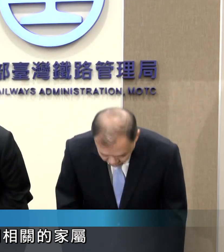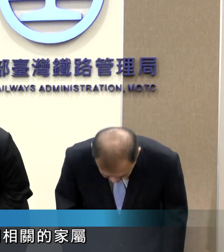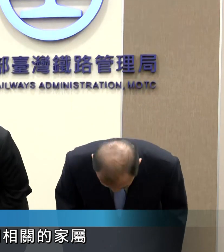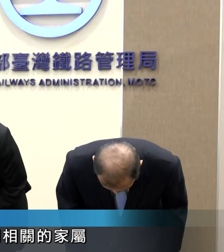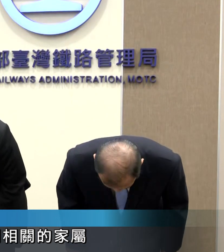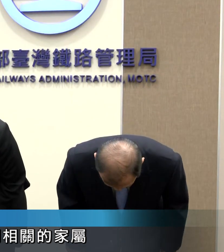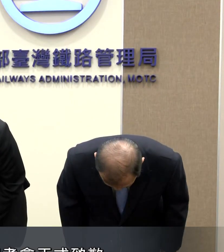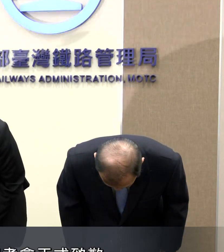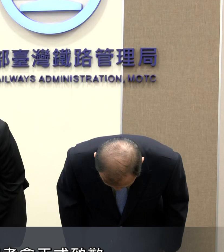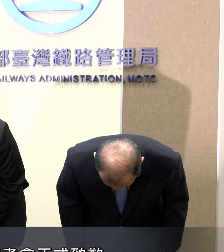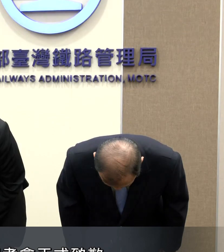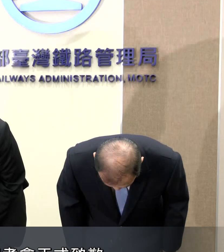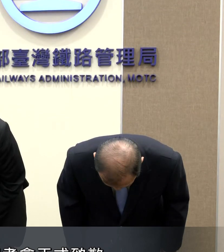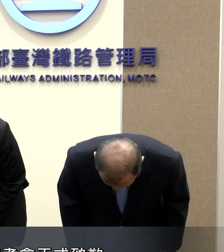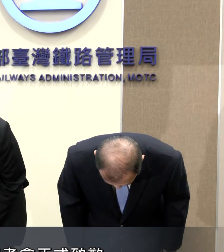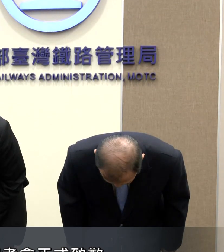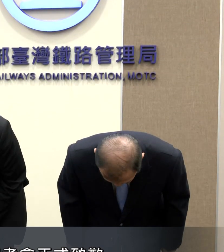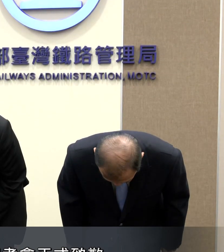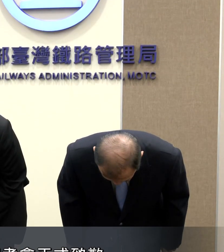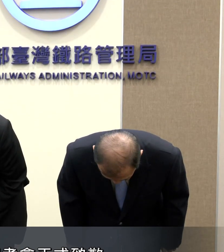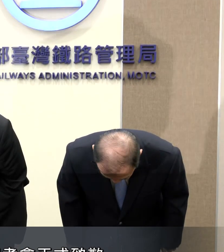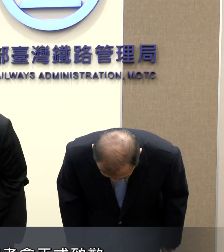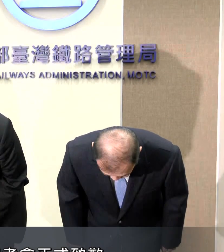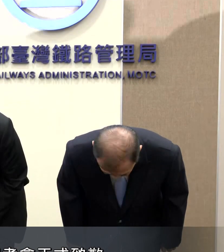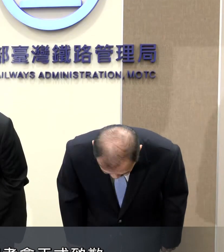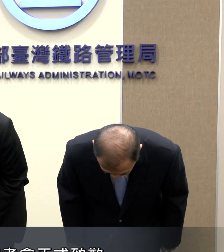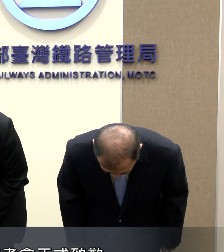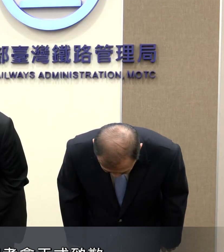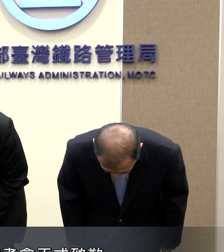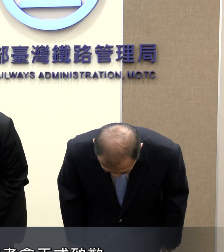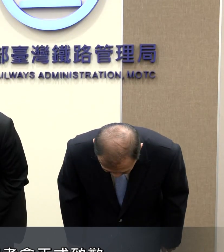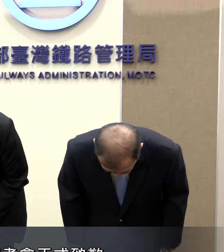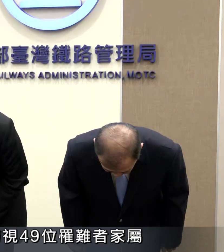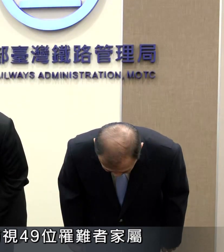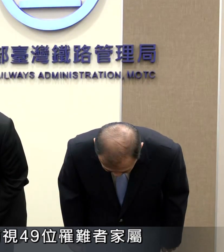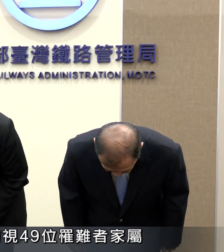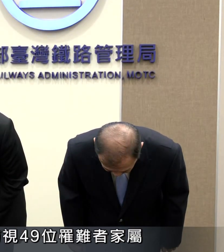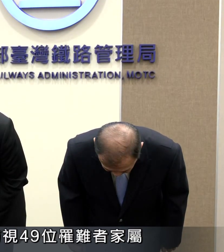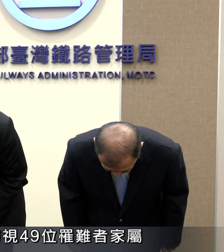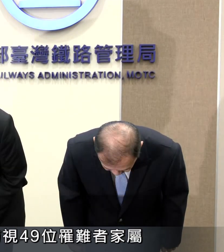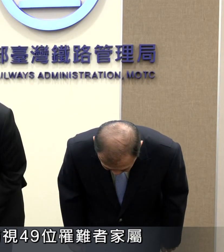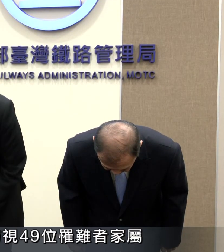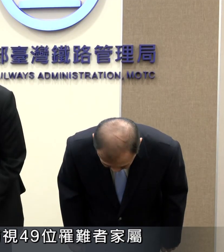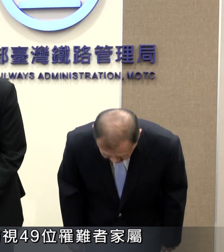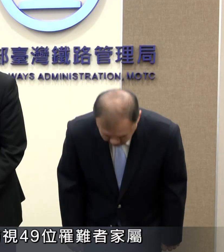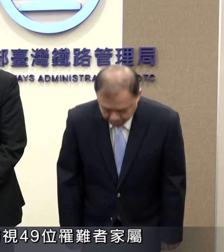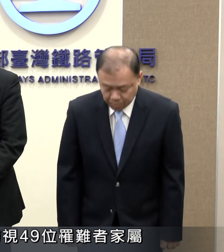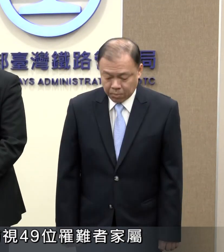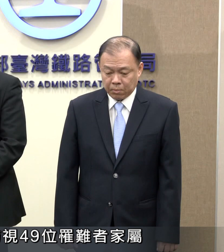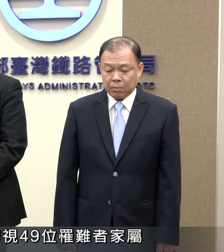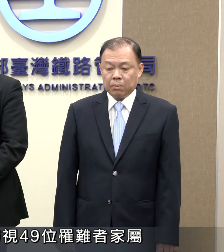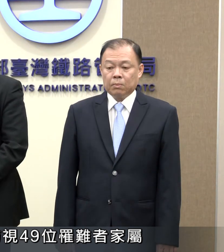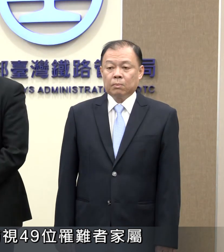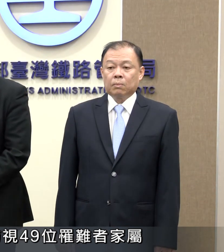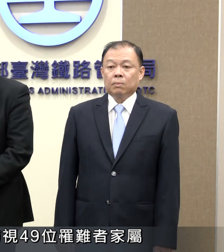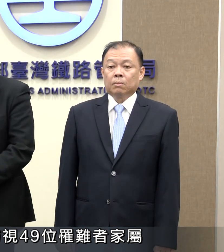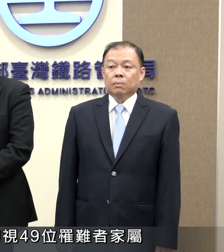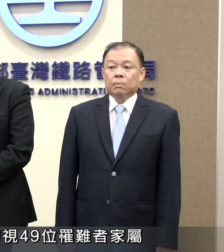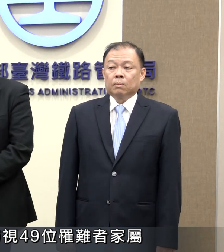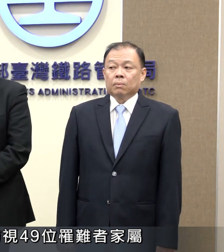九十度鞠躬，台铁局临时召开记者会正式致歉，强调一定会当面访视49位罹难者家属，道歉并提供关怀，也